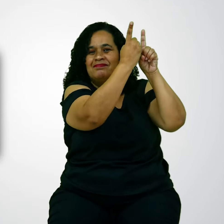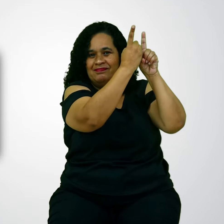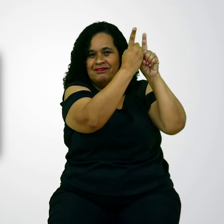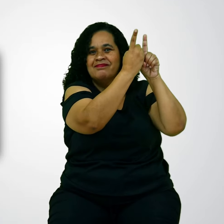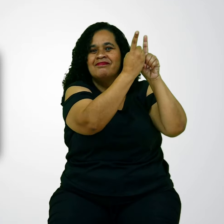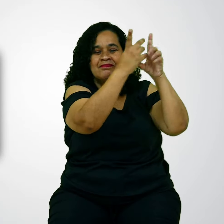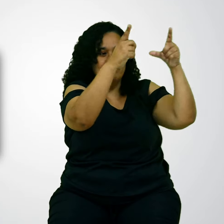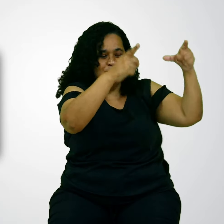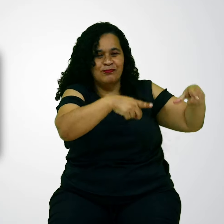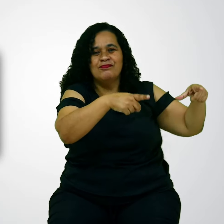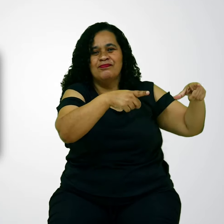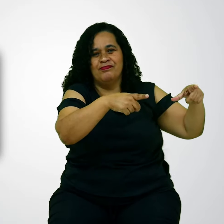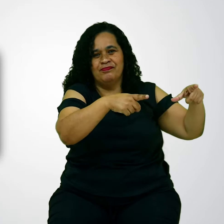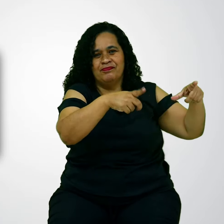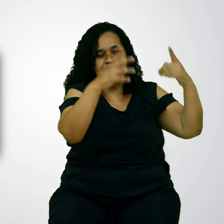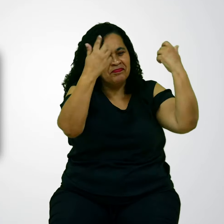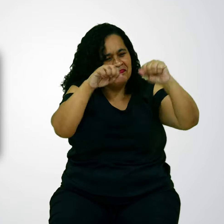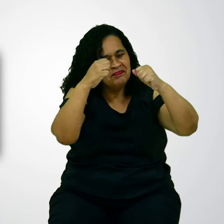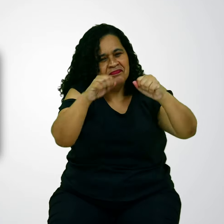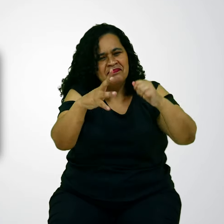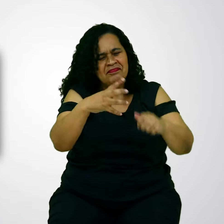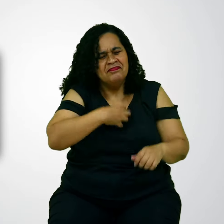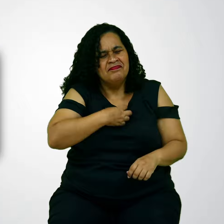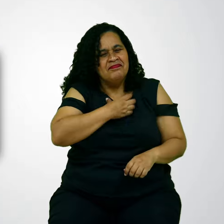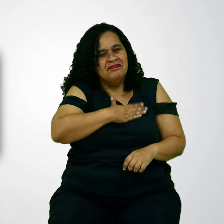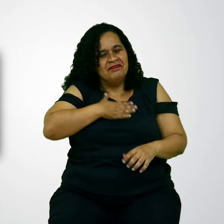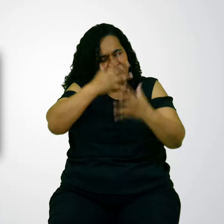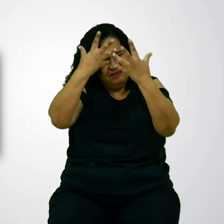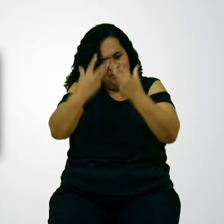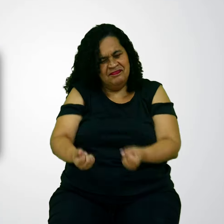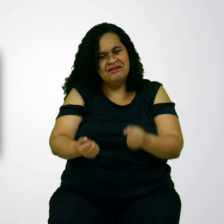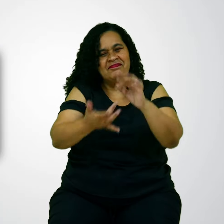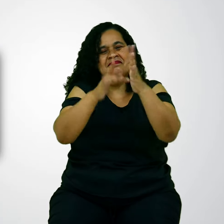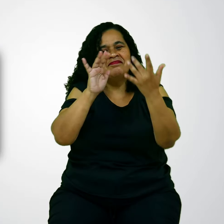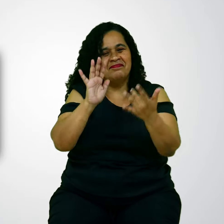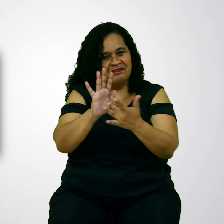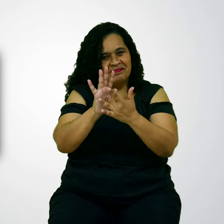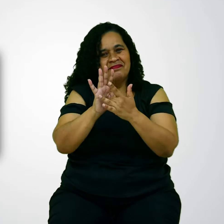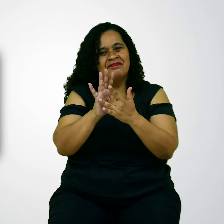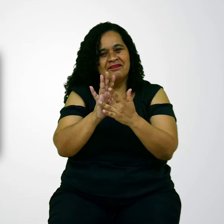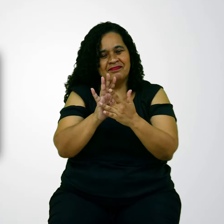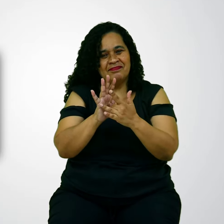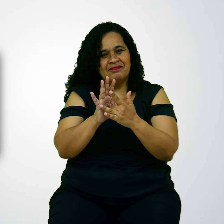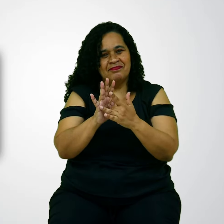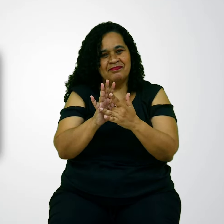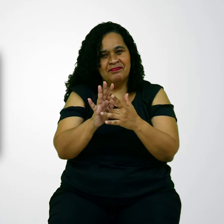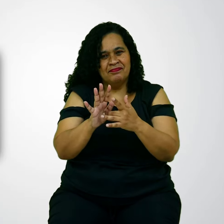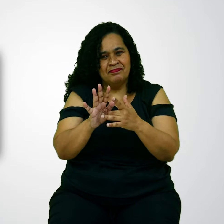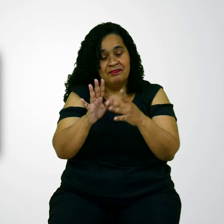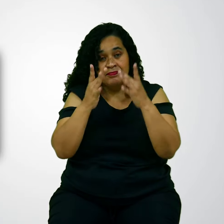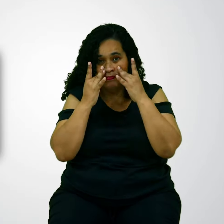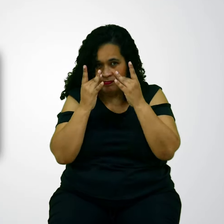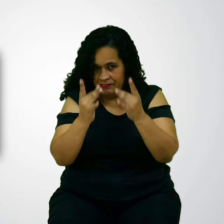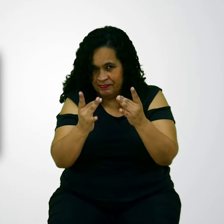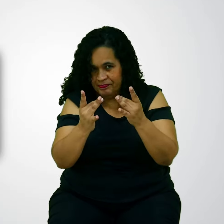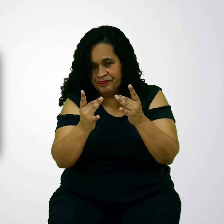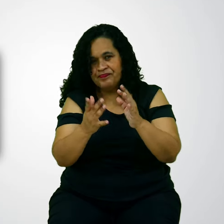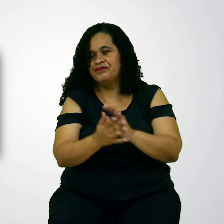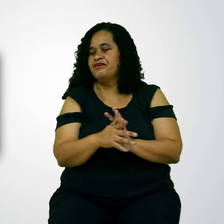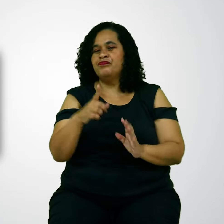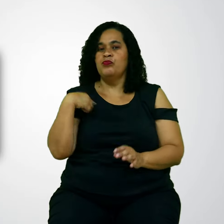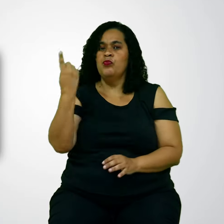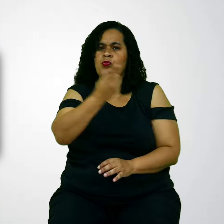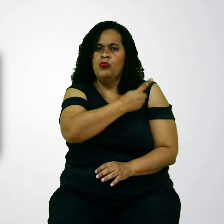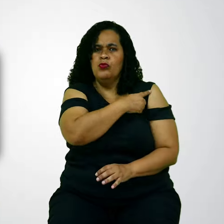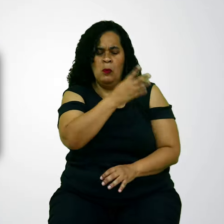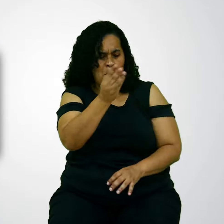mais o que fazer. Então eles se rendem a Jesus. Veja bem, nós estávamos correndo de Deus,